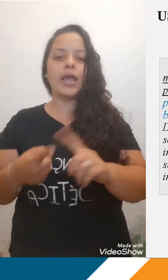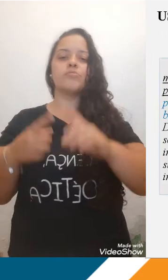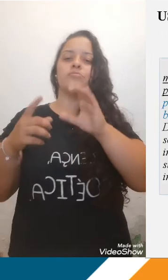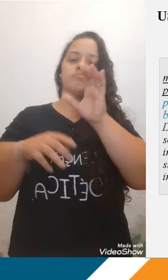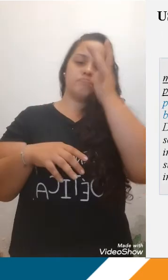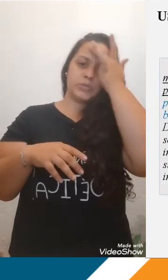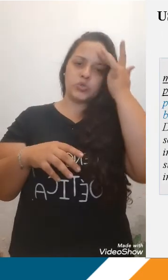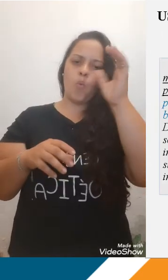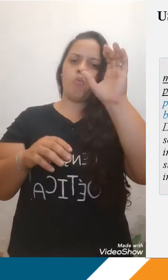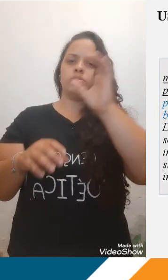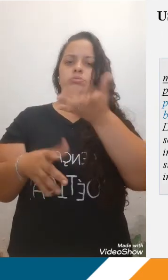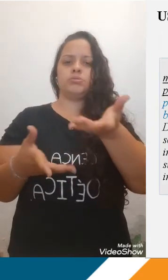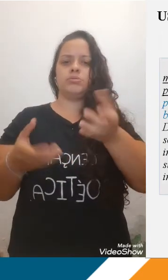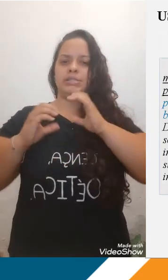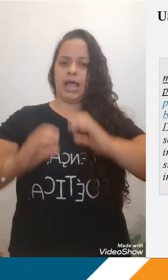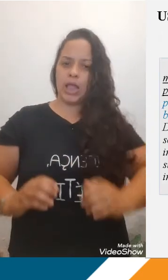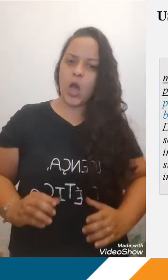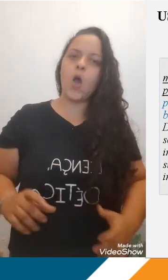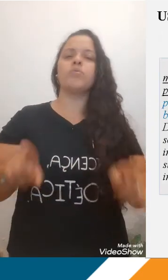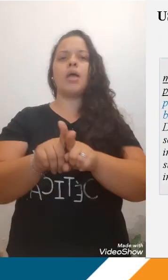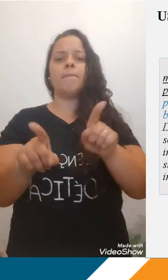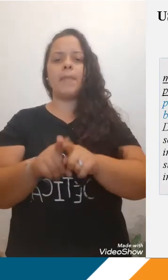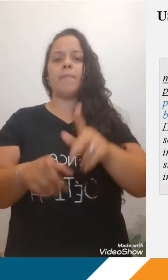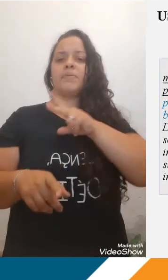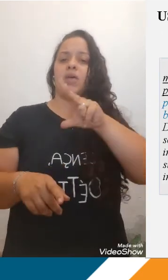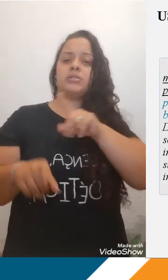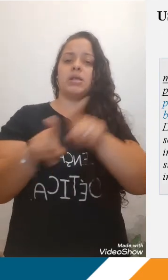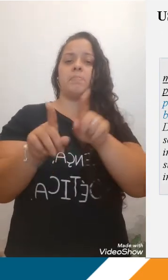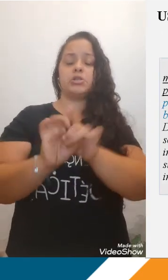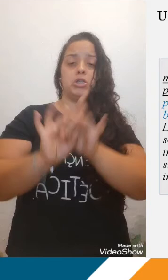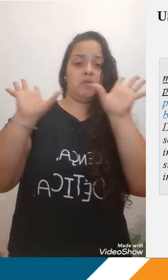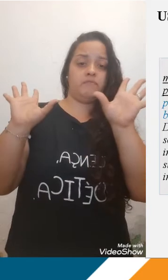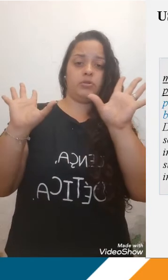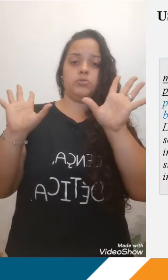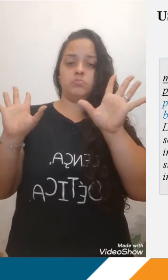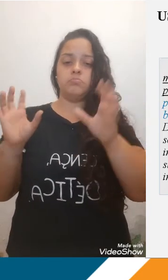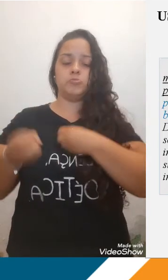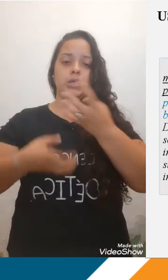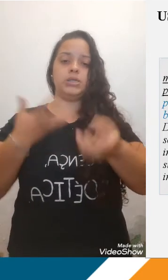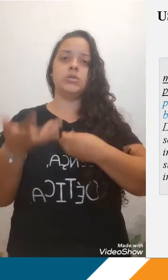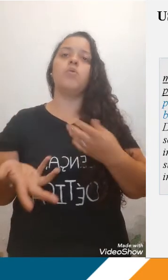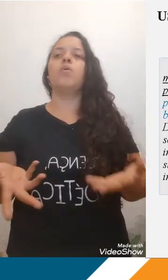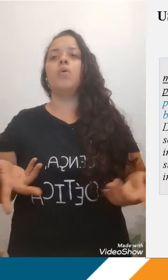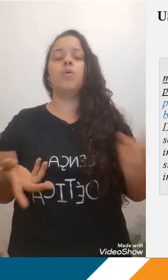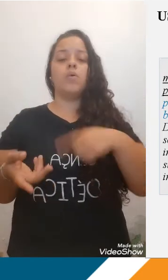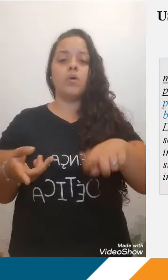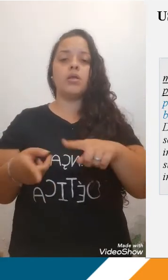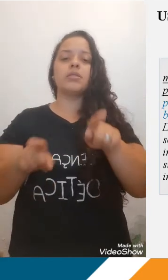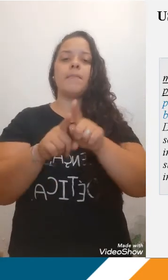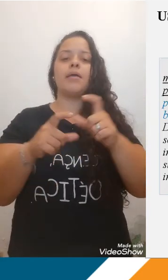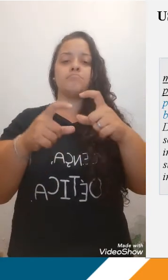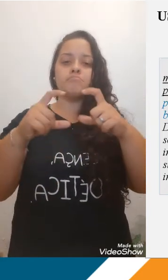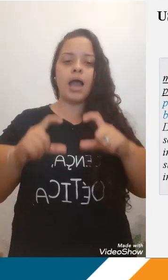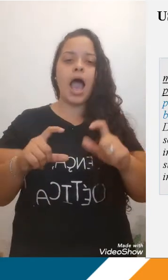cidadão, tanto à privacidade quanto à livre expressão. E para fundamentar esse repertório